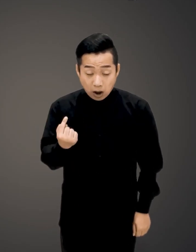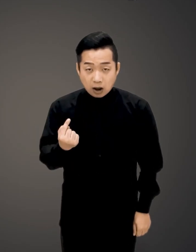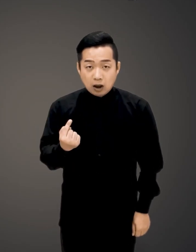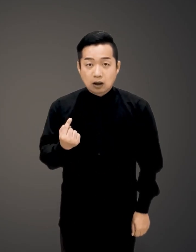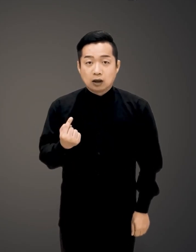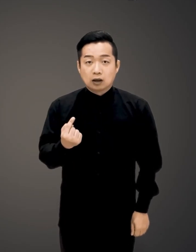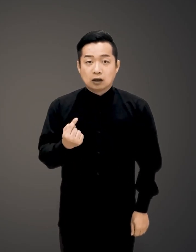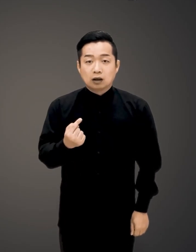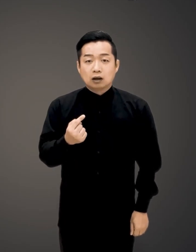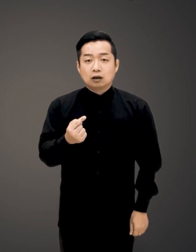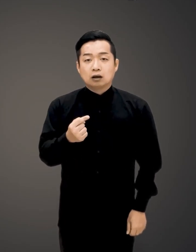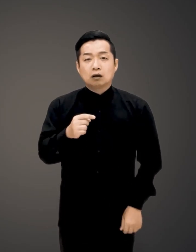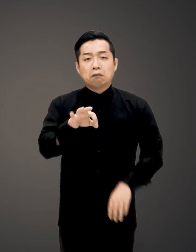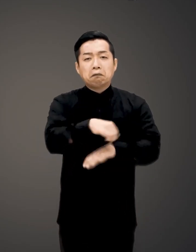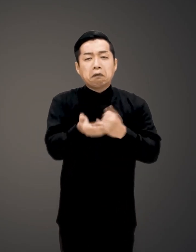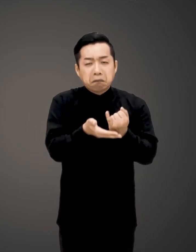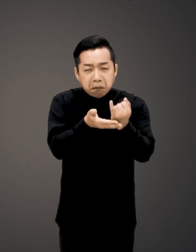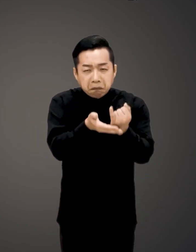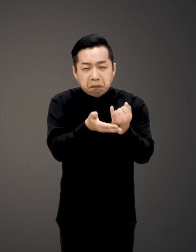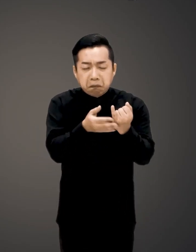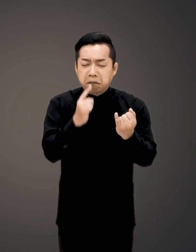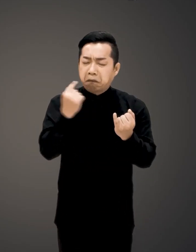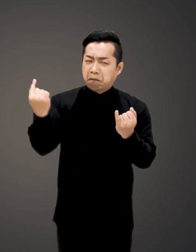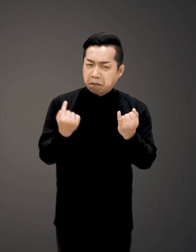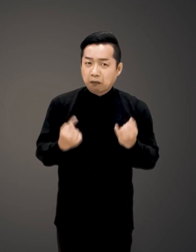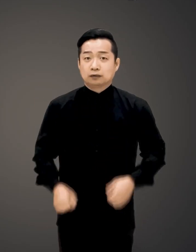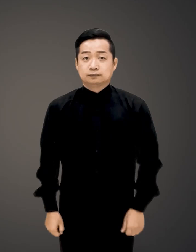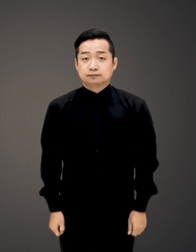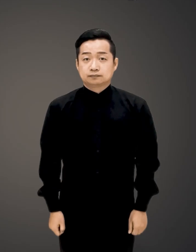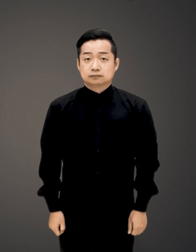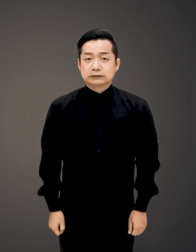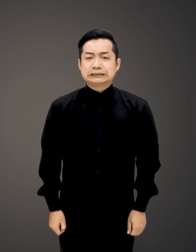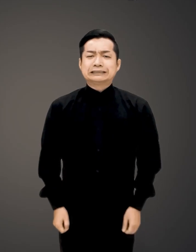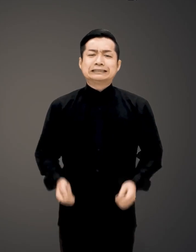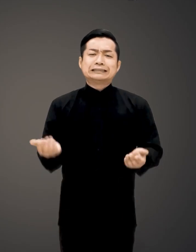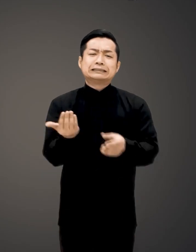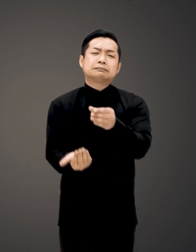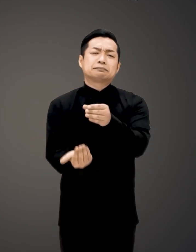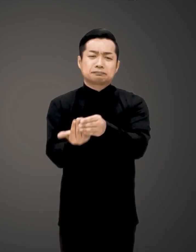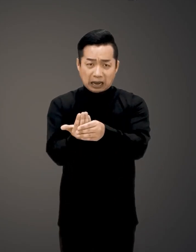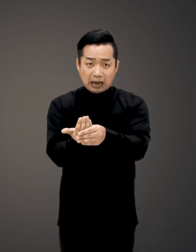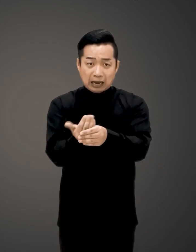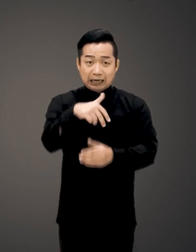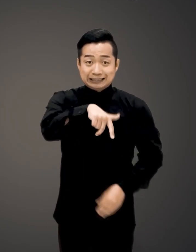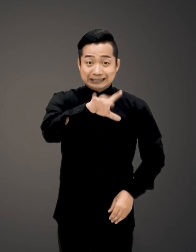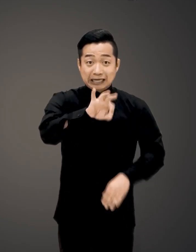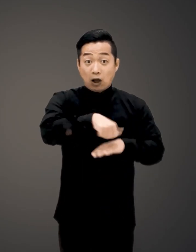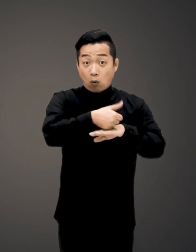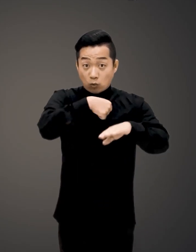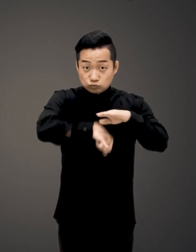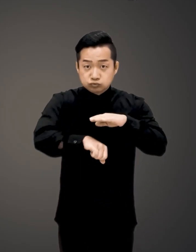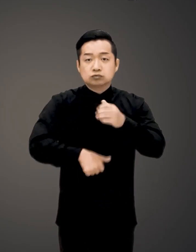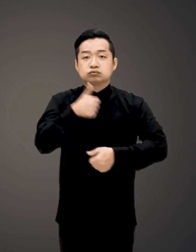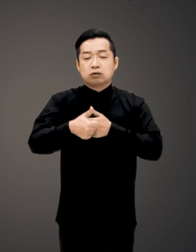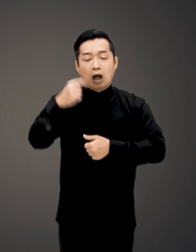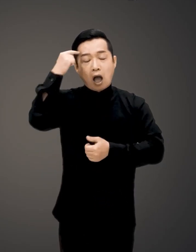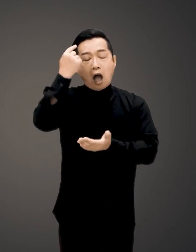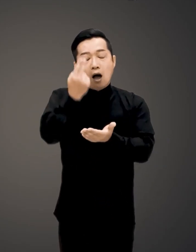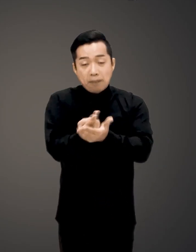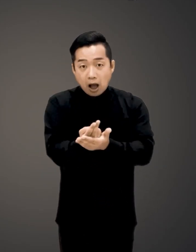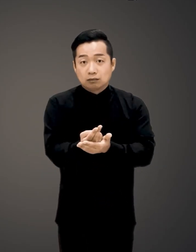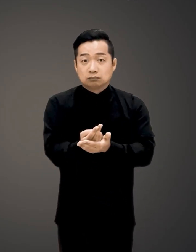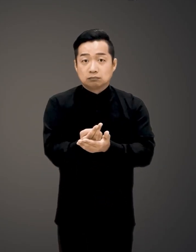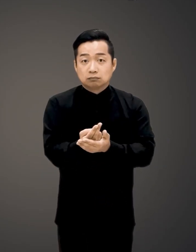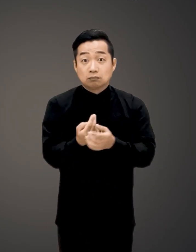시녀 하나가 군주! 군주! 외치며 뛰어들었다. 군주! 큰일 났습니다. 장공주께서